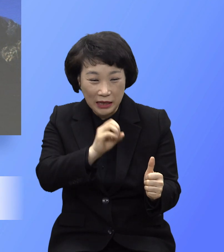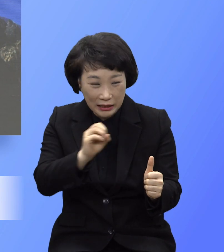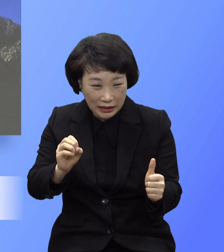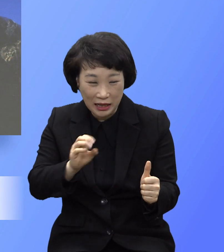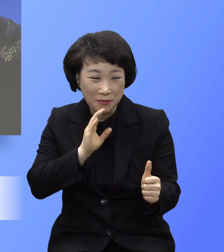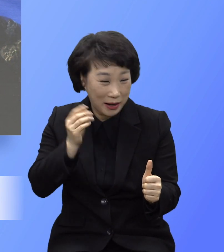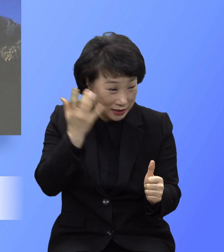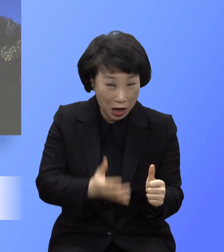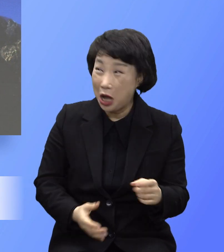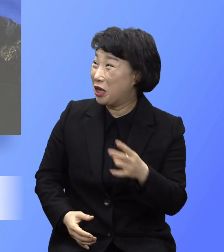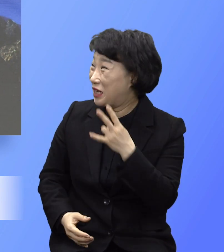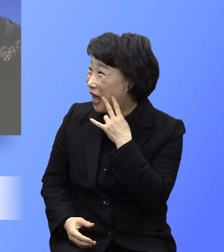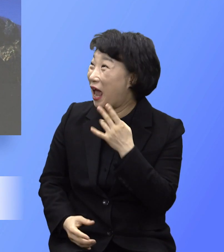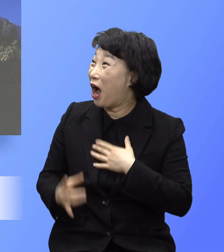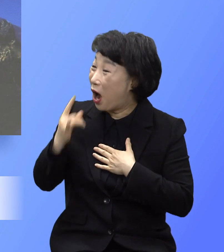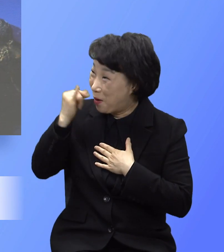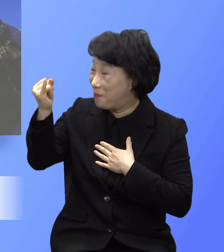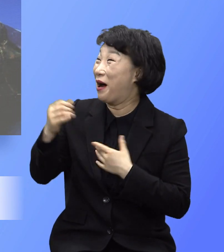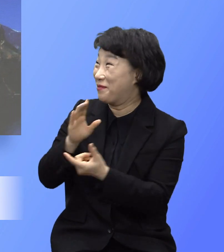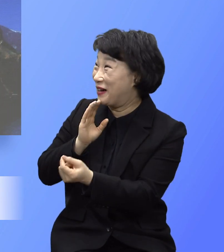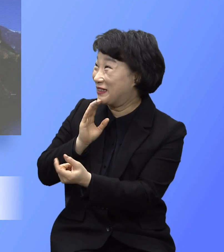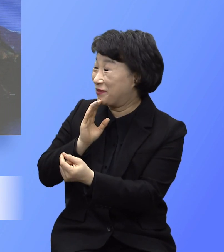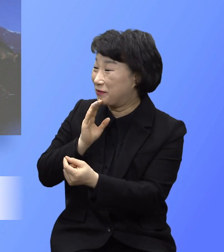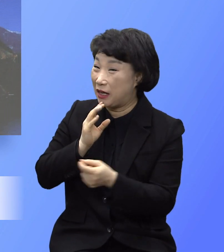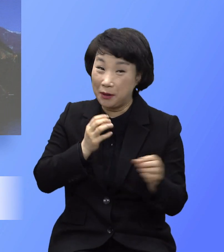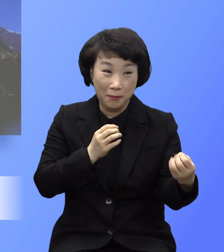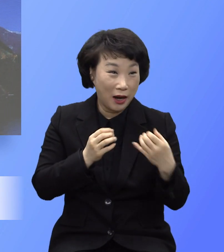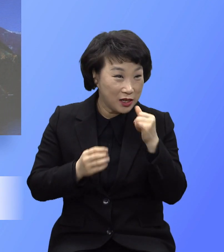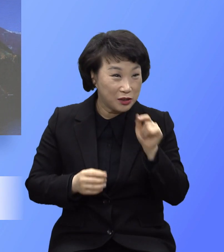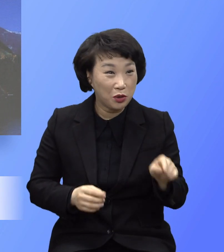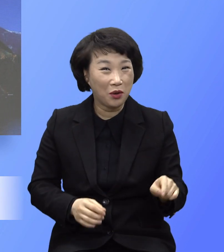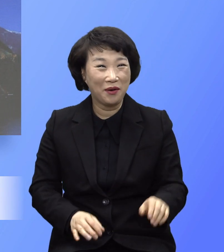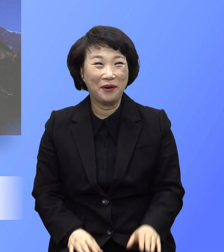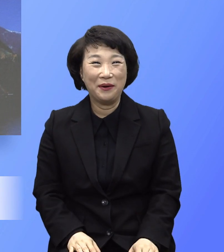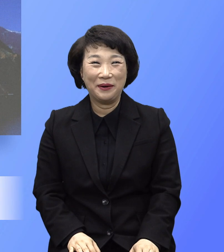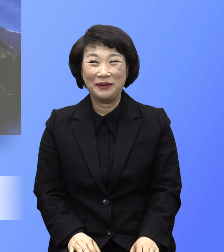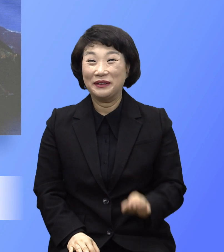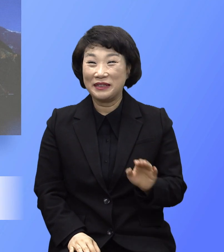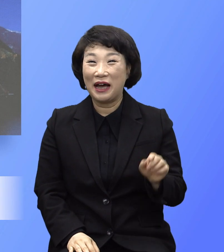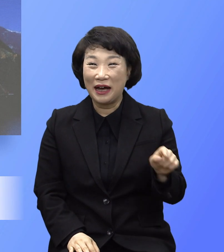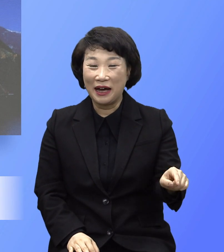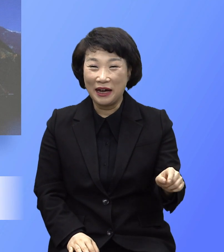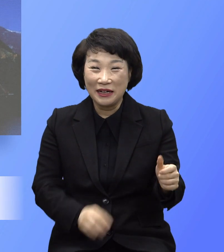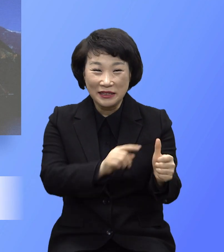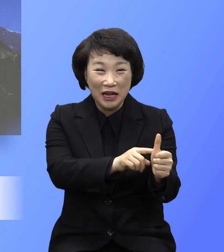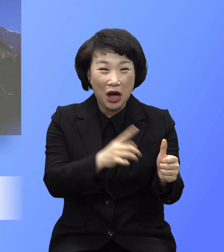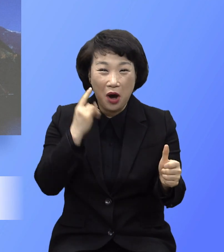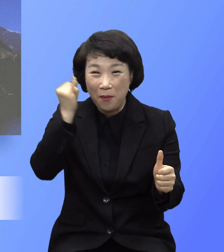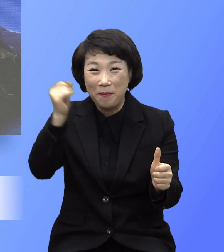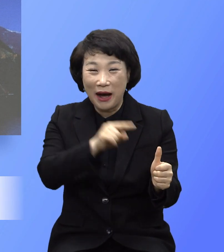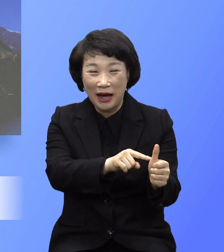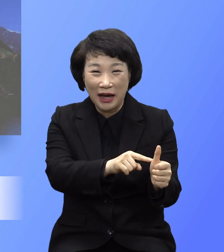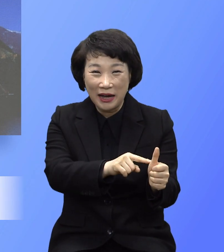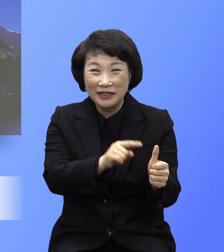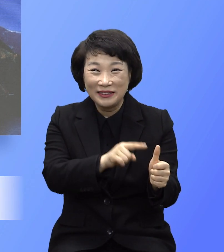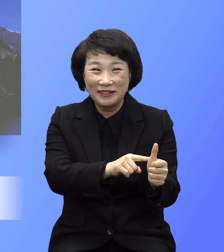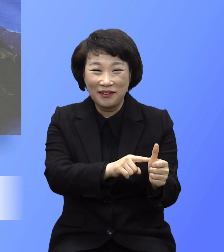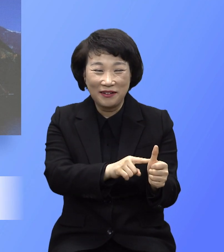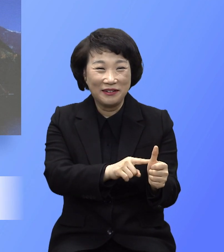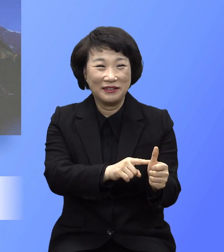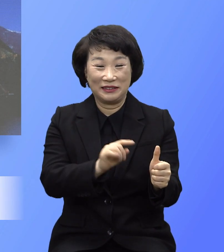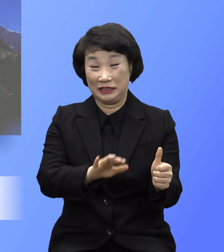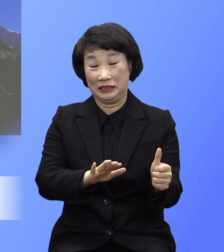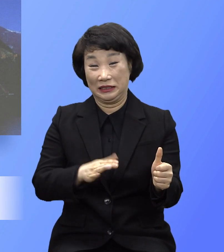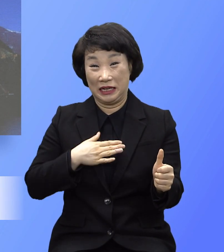아무개지? 예, 우리 엄마가 그래요. 나는 제 엄마가 개라는 사실에